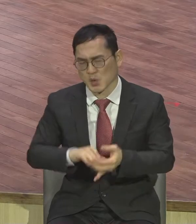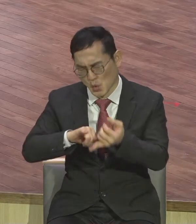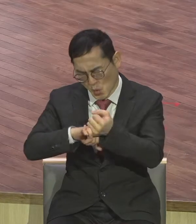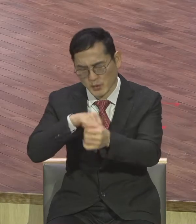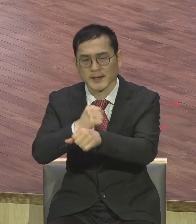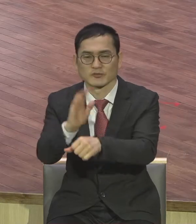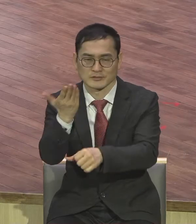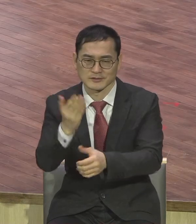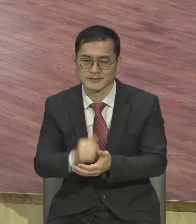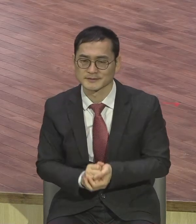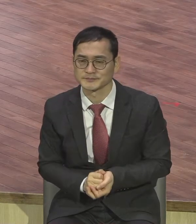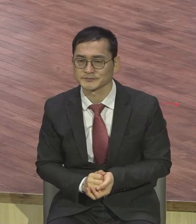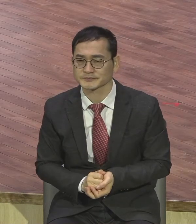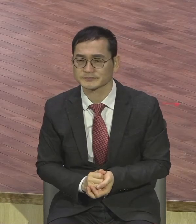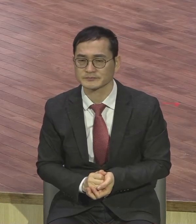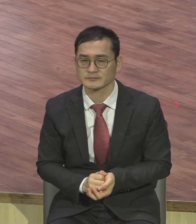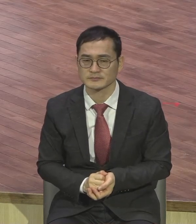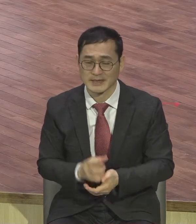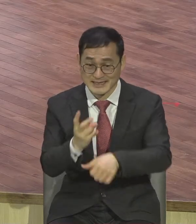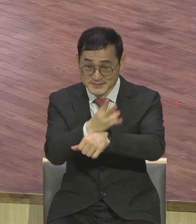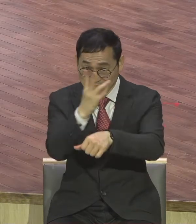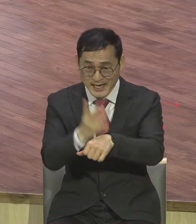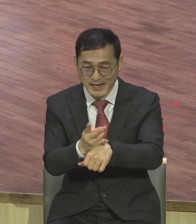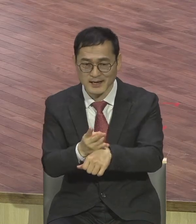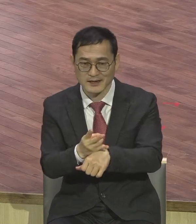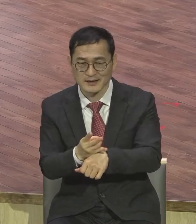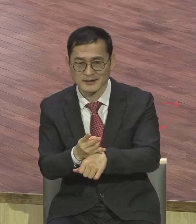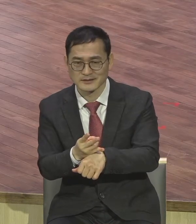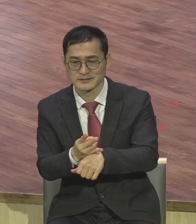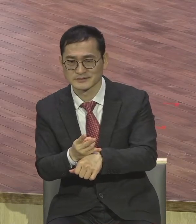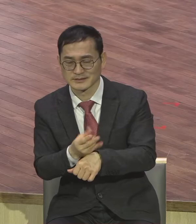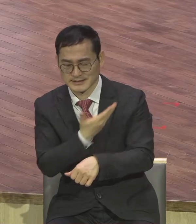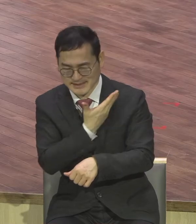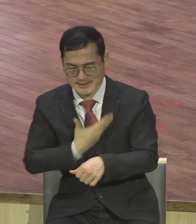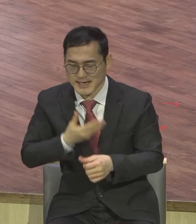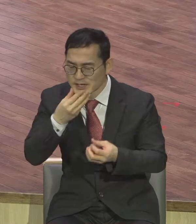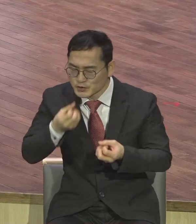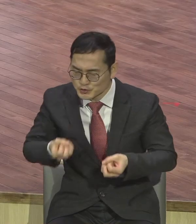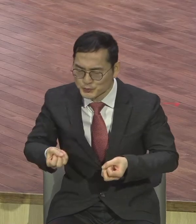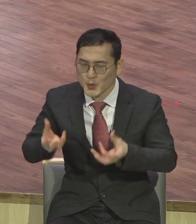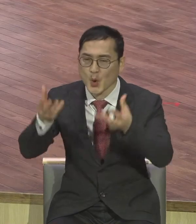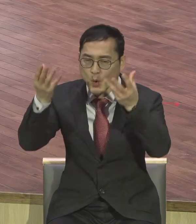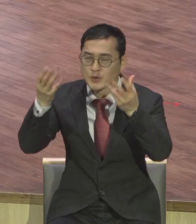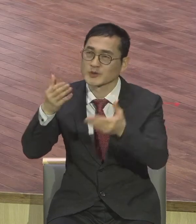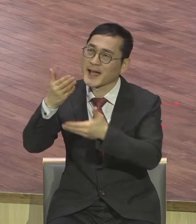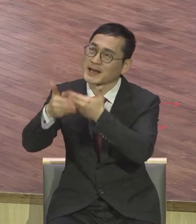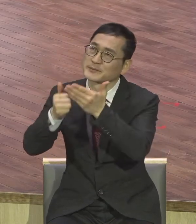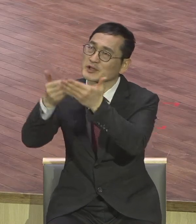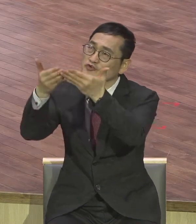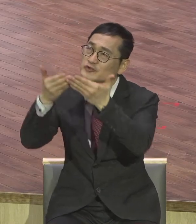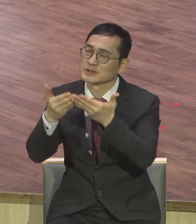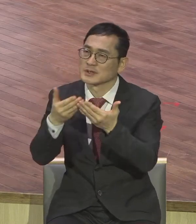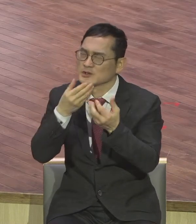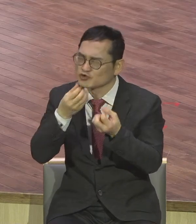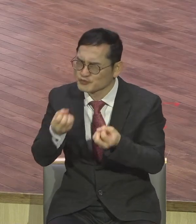축복을 여름 개인이 누리면서 성삼위 하나님으로부터 주어지는 하늘에 주시는 신령한 축복을 날마다